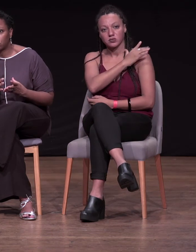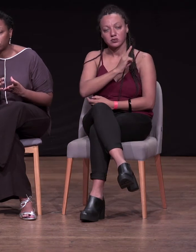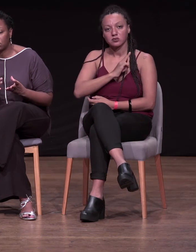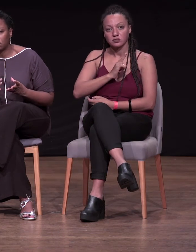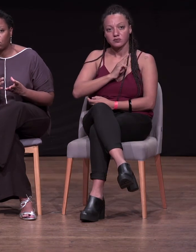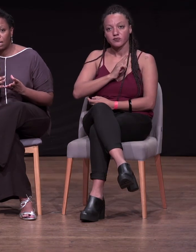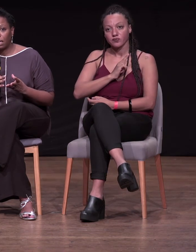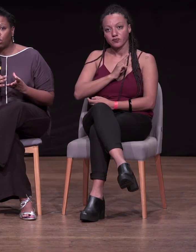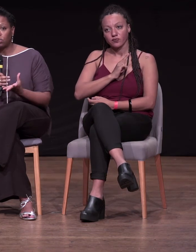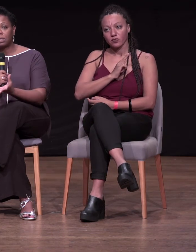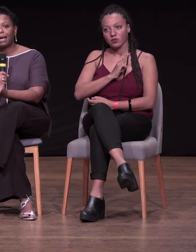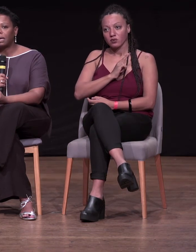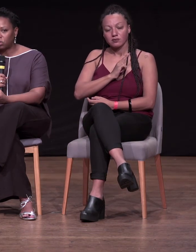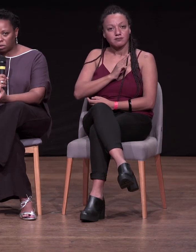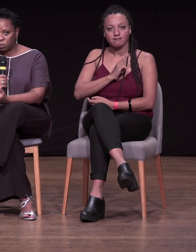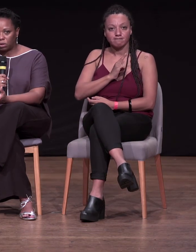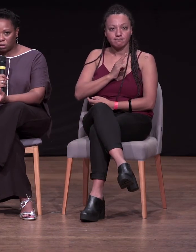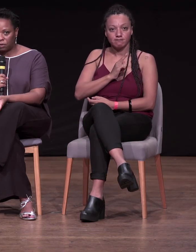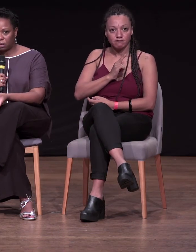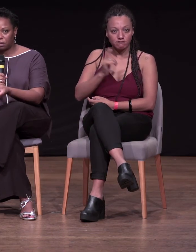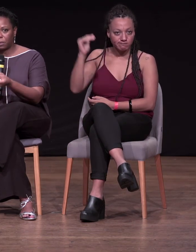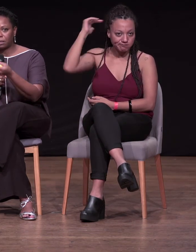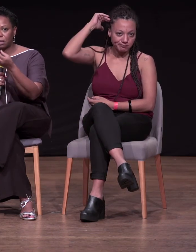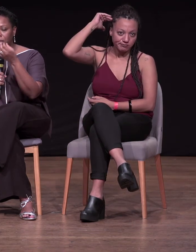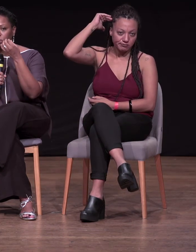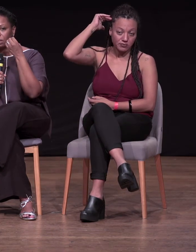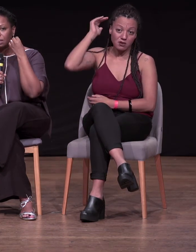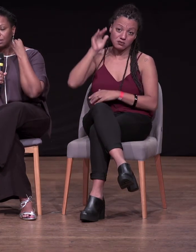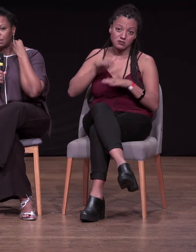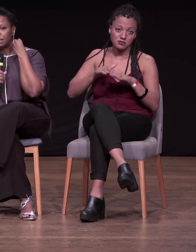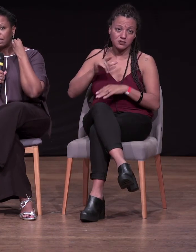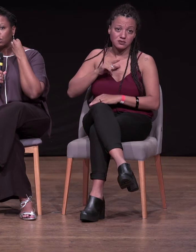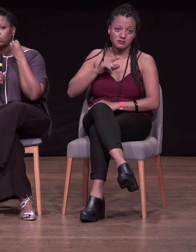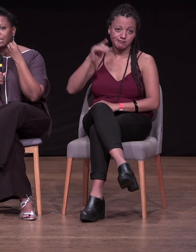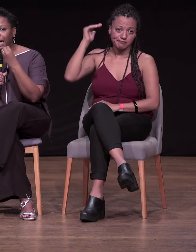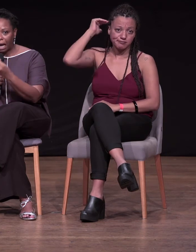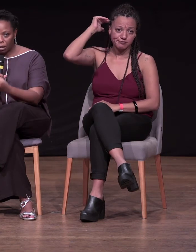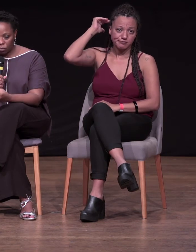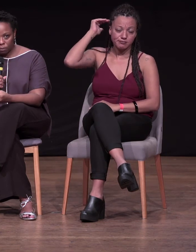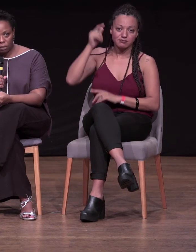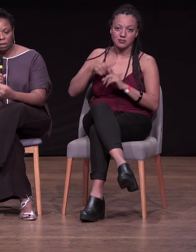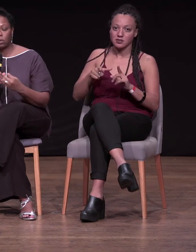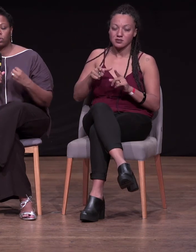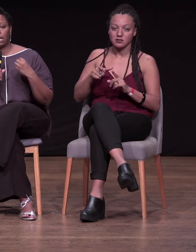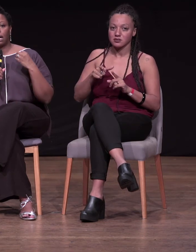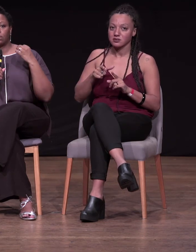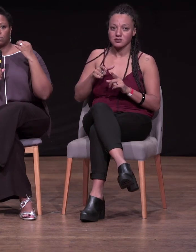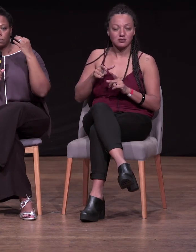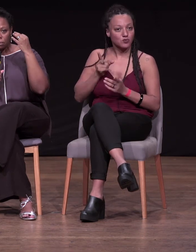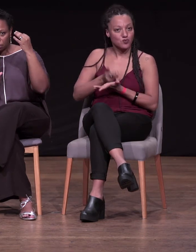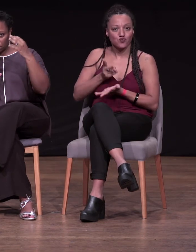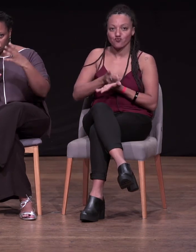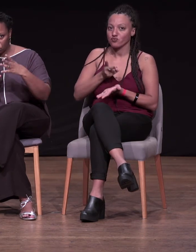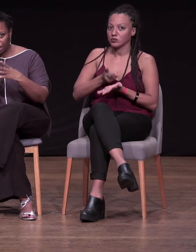em processos que são inconscientes, muitas vezes, mas que não se calam,